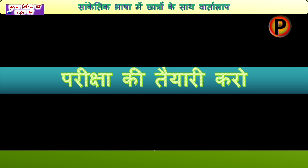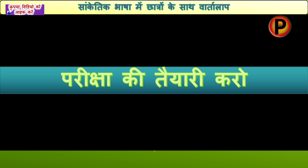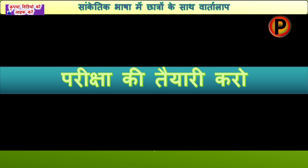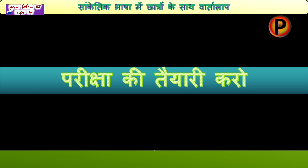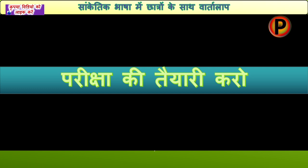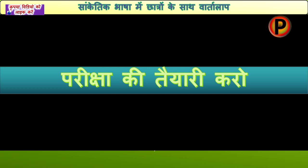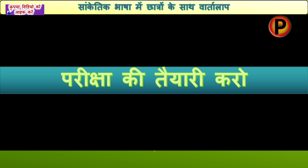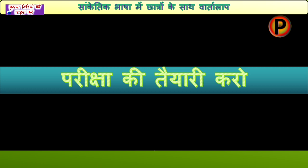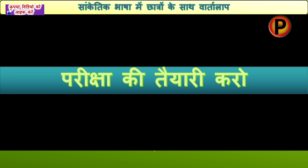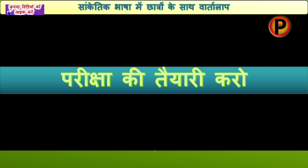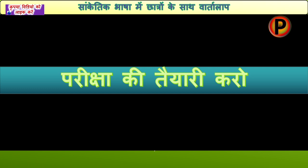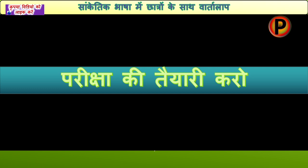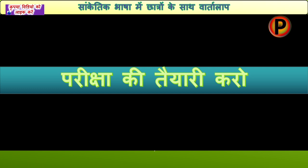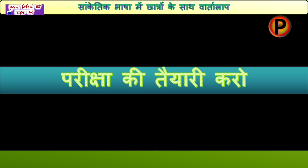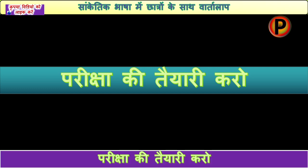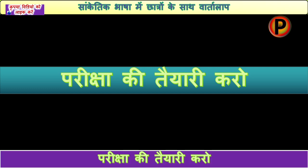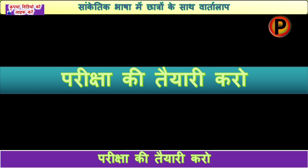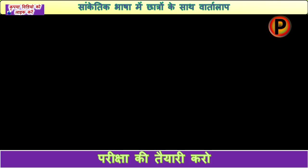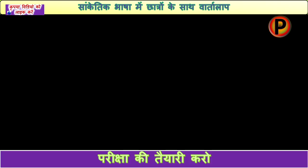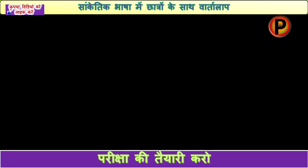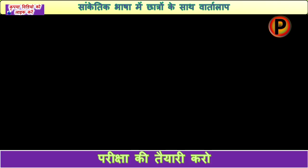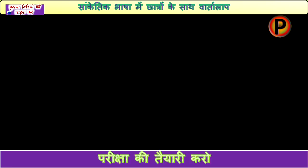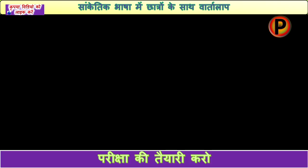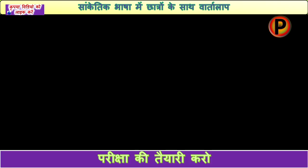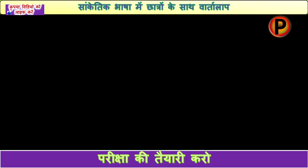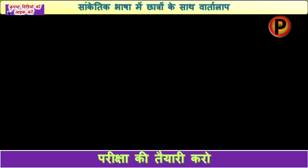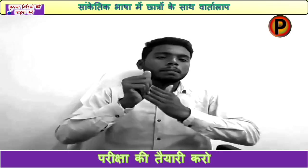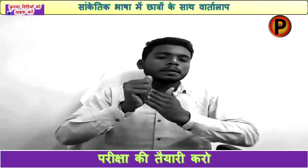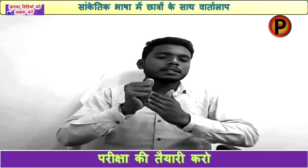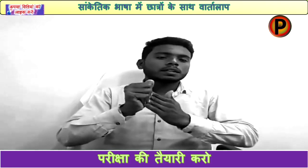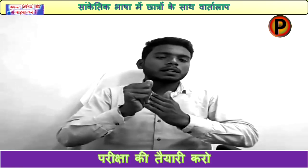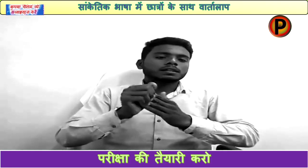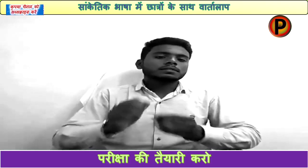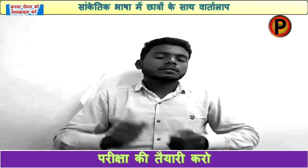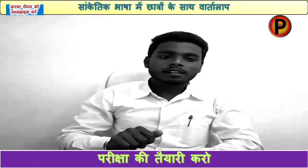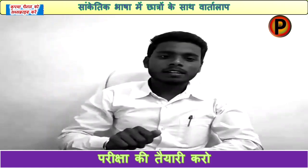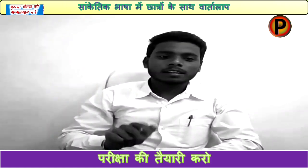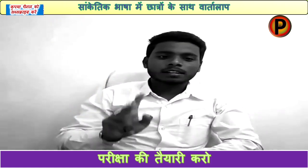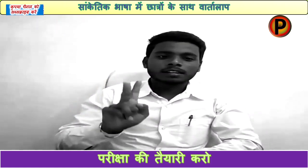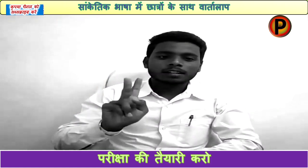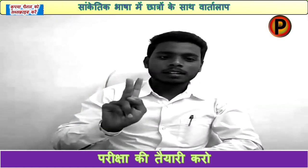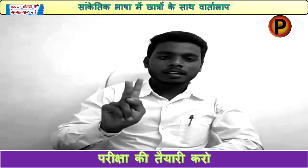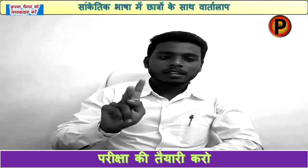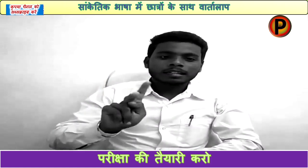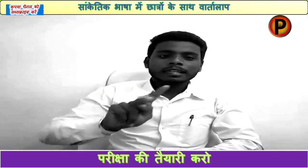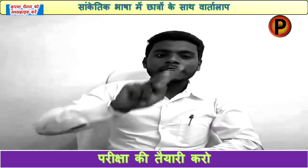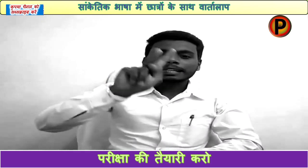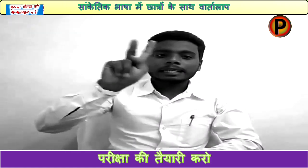यदि परीक्षा है तो कैसा संकेत होगा, परीक्षा जो है, परीक्षा की